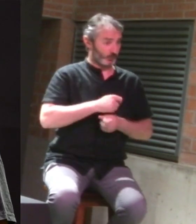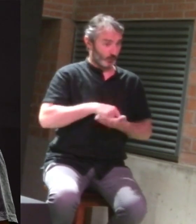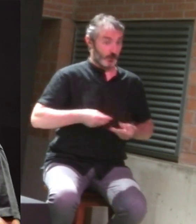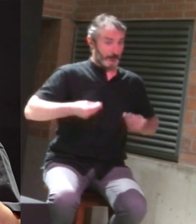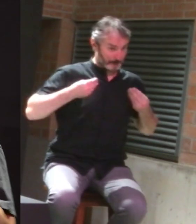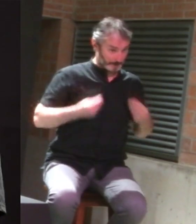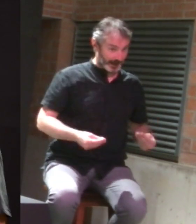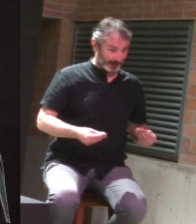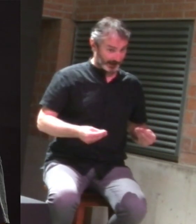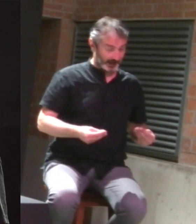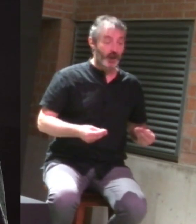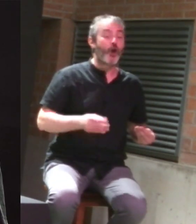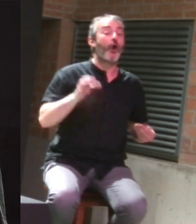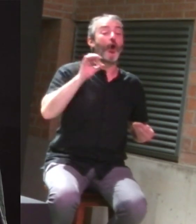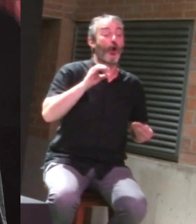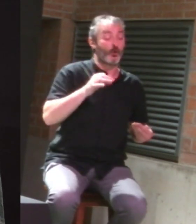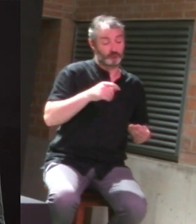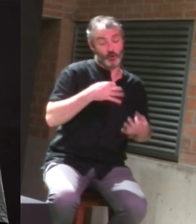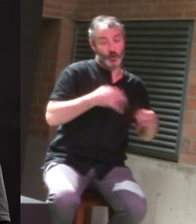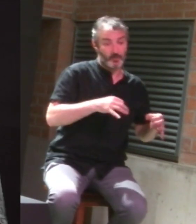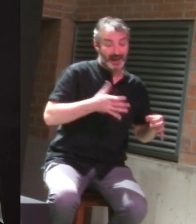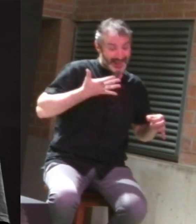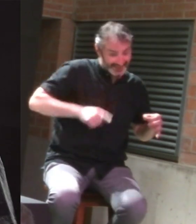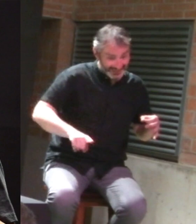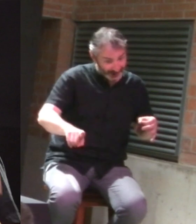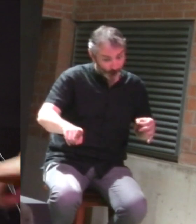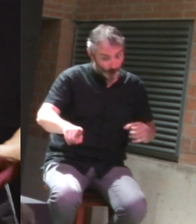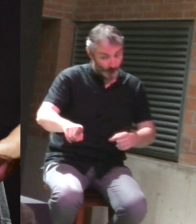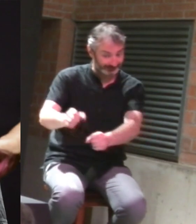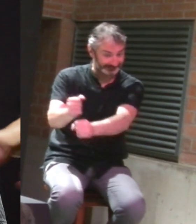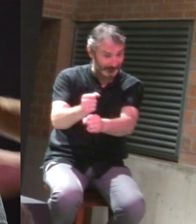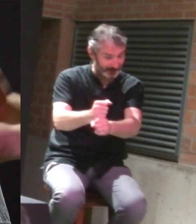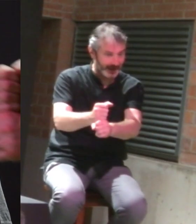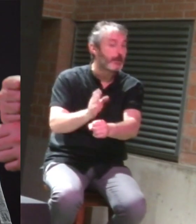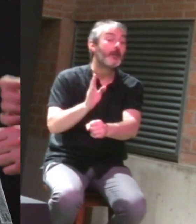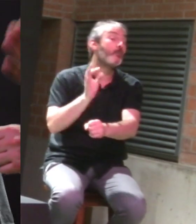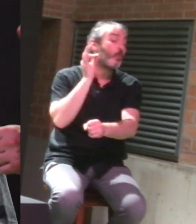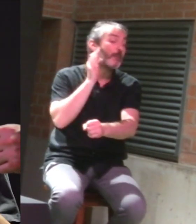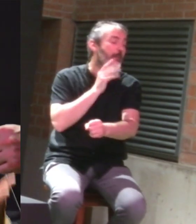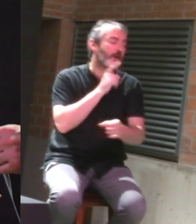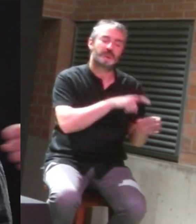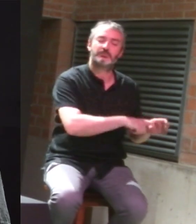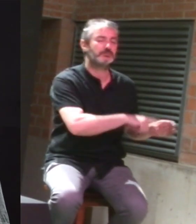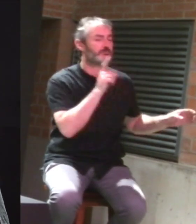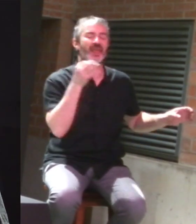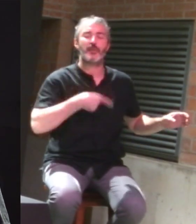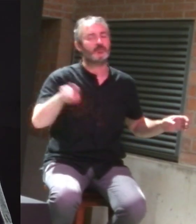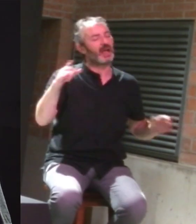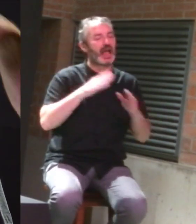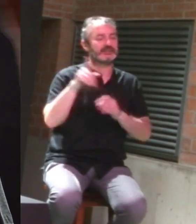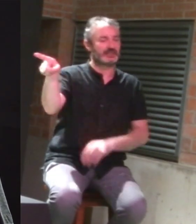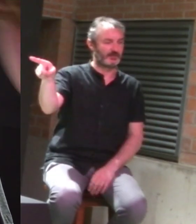sus criaturas empezaban a incorporarse al trabajo, lo mejor es que la mujer abandonara el trabajo y volviera al